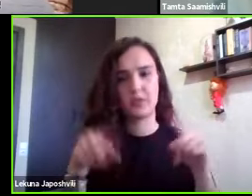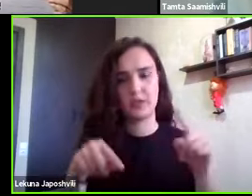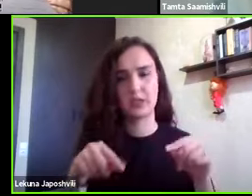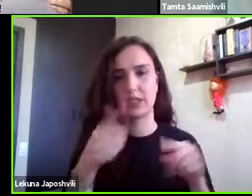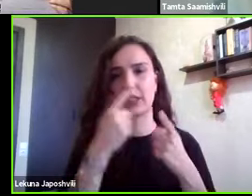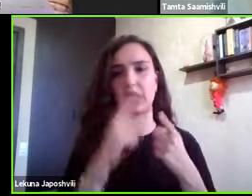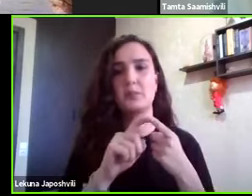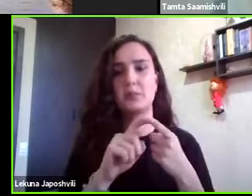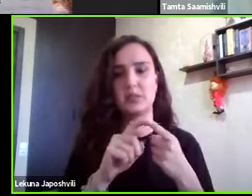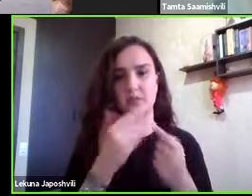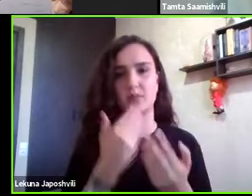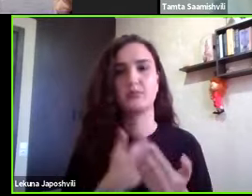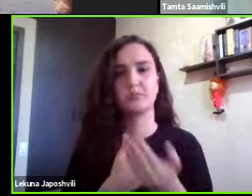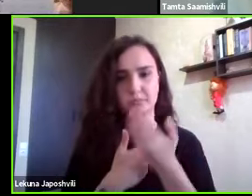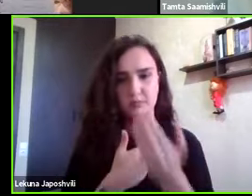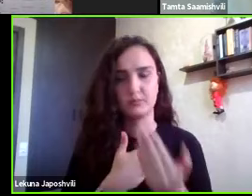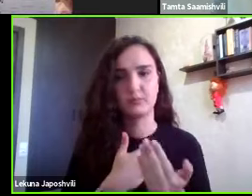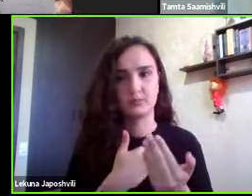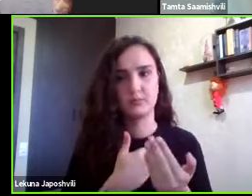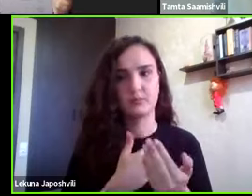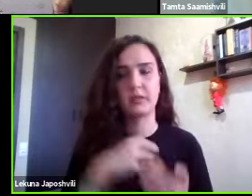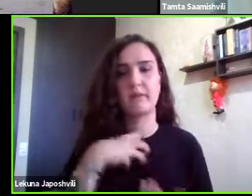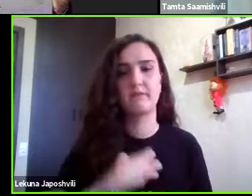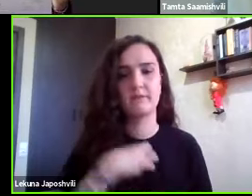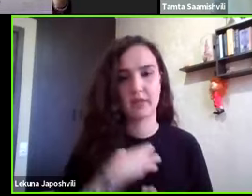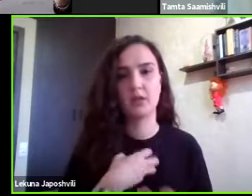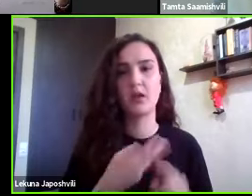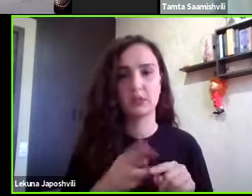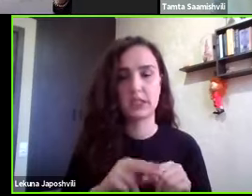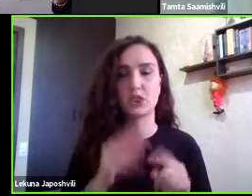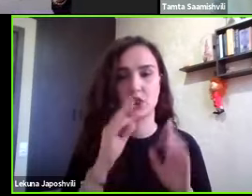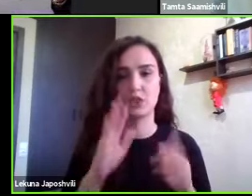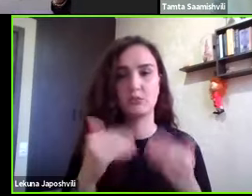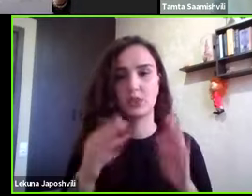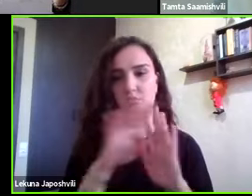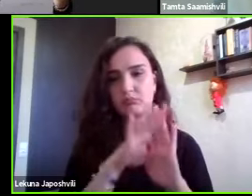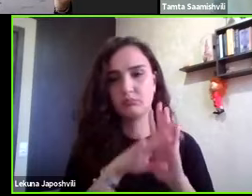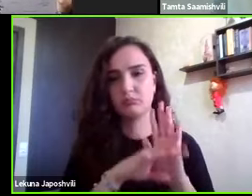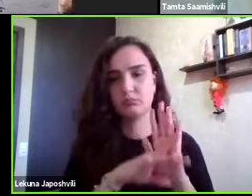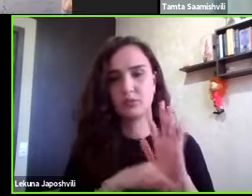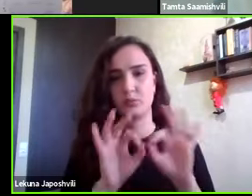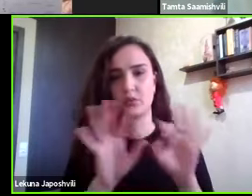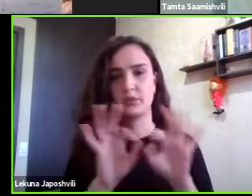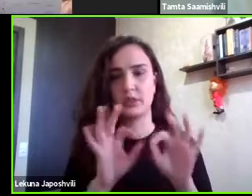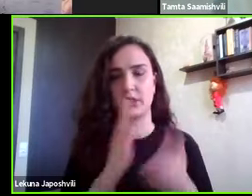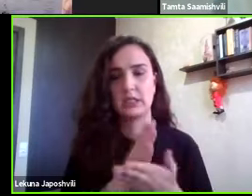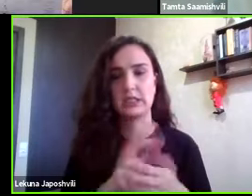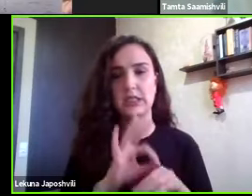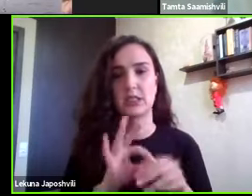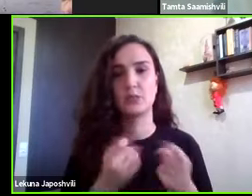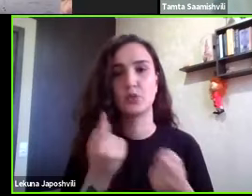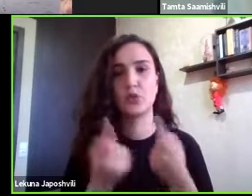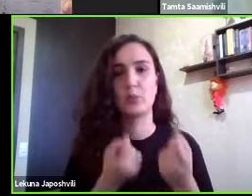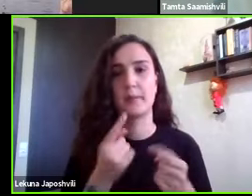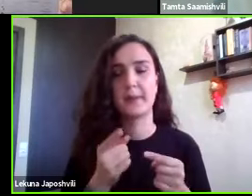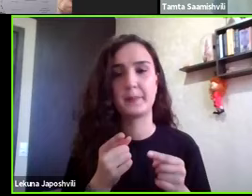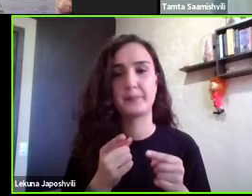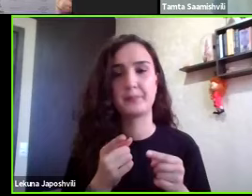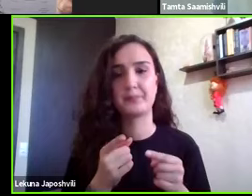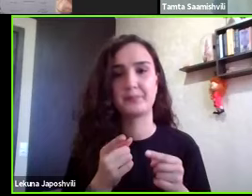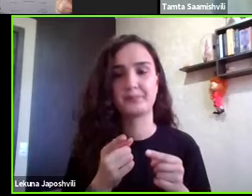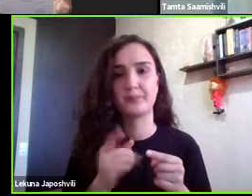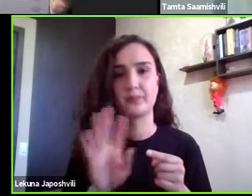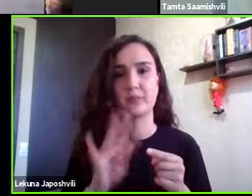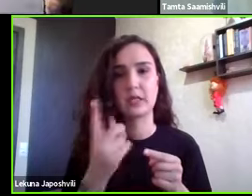გრიპისთვის დამახასიათებელია, ხველა და აი ესე შემდგომ ჩამოთვლილი არის სიმპტომები. არა